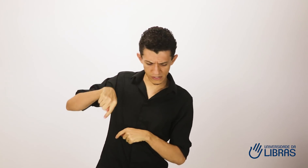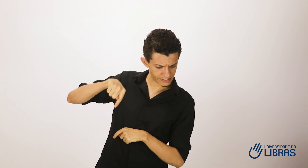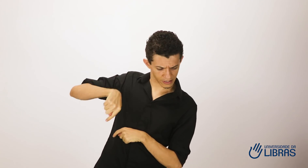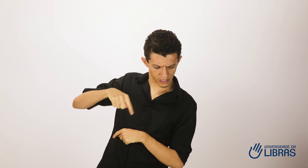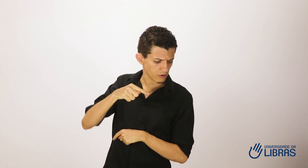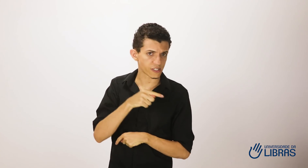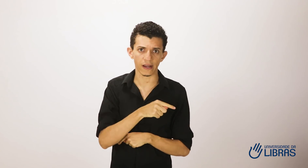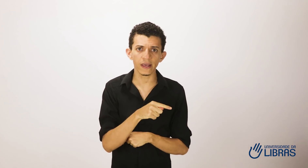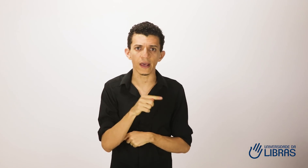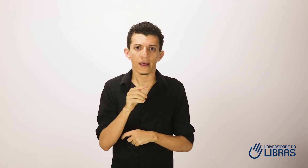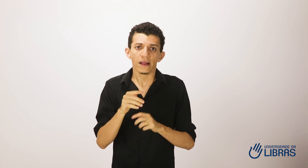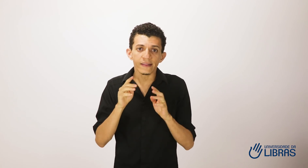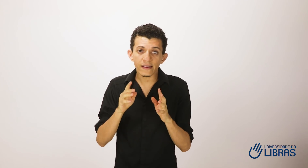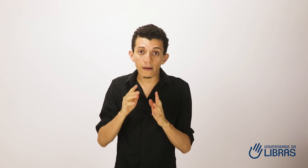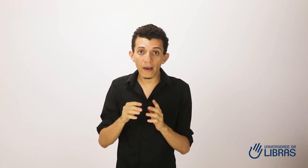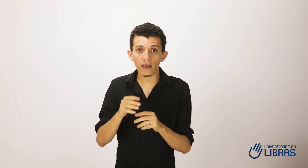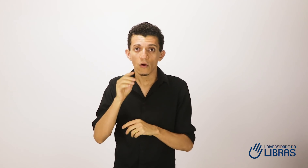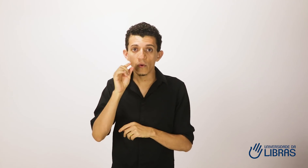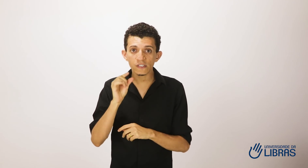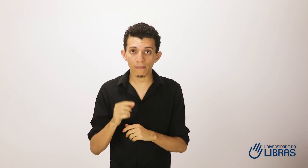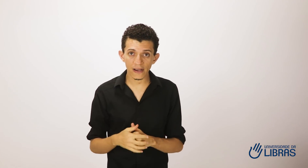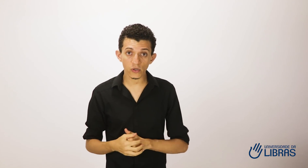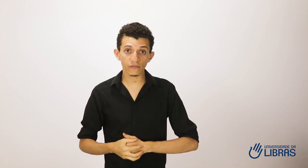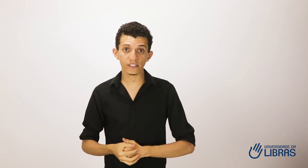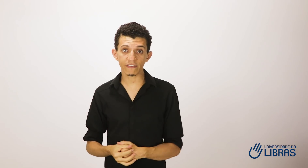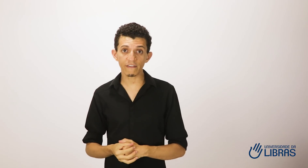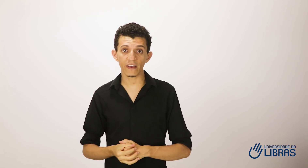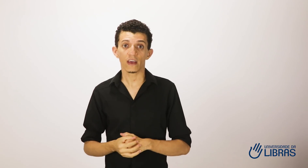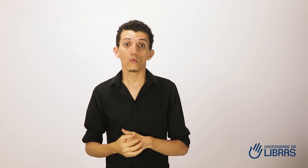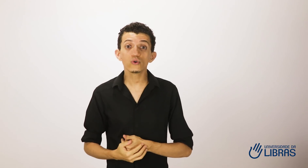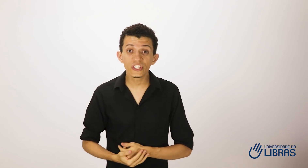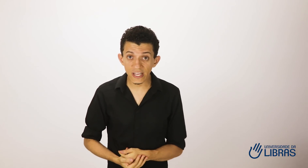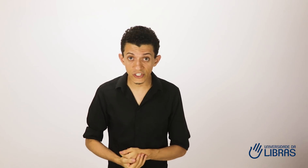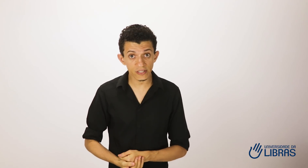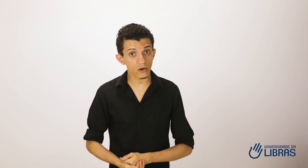sei se aqui ou se aqui, tem também um espaço onde você vai ver o dia a dia da